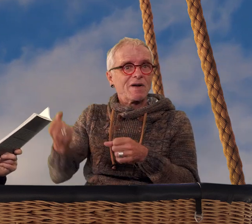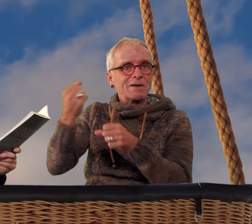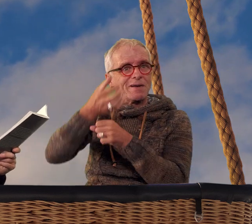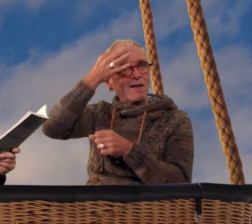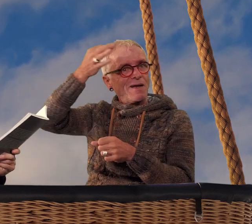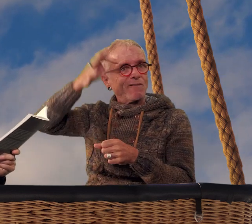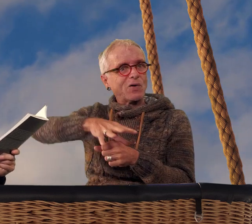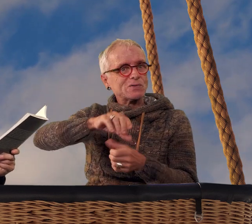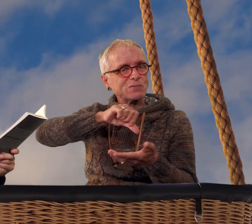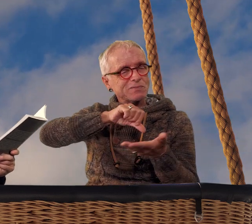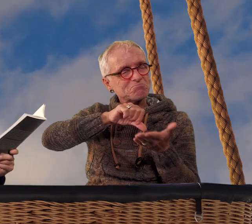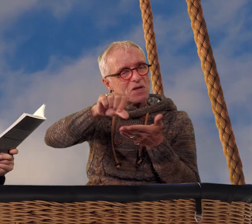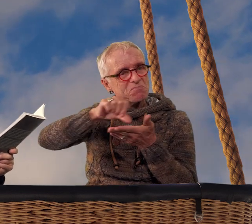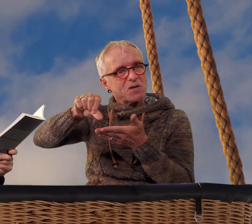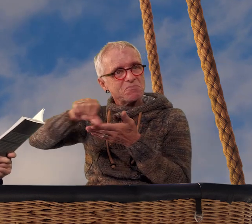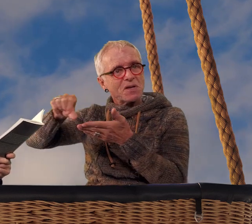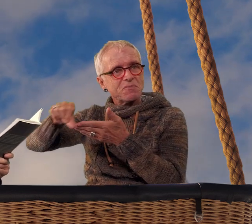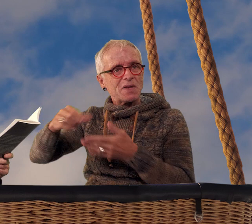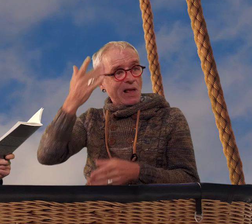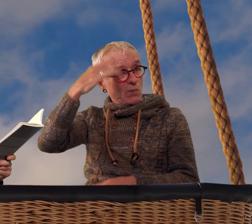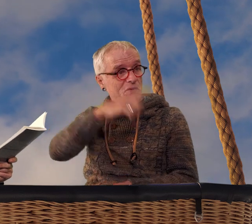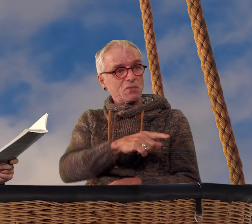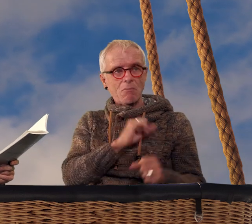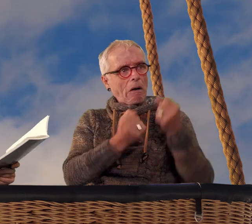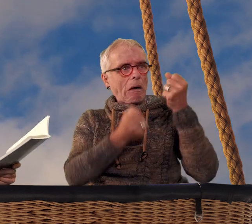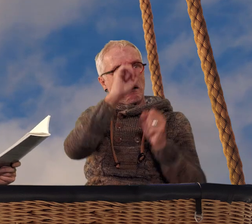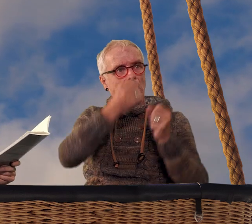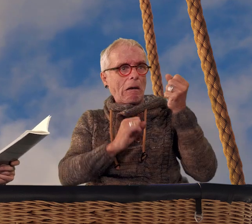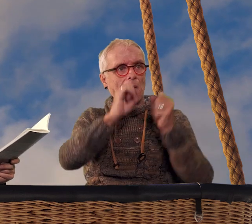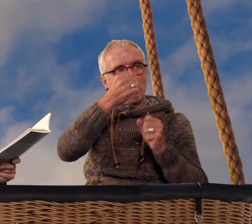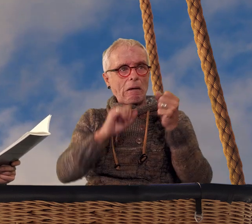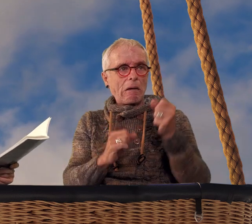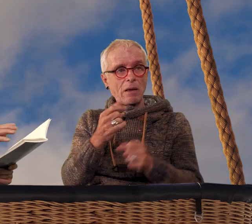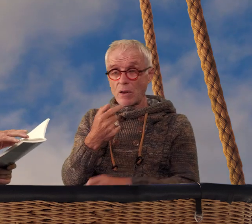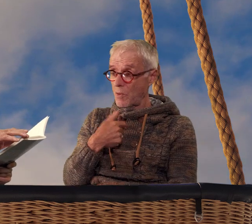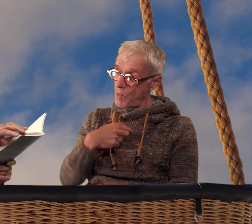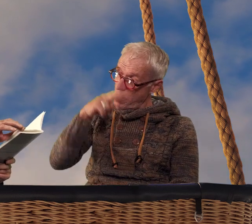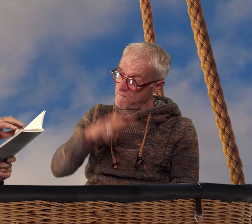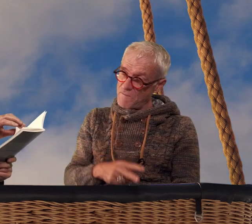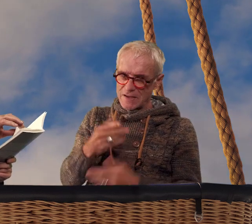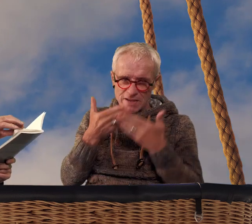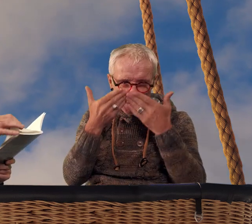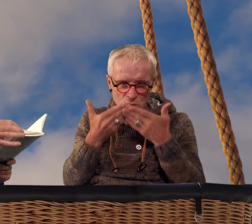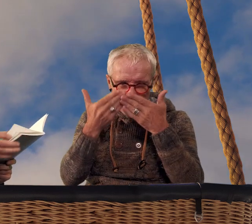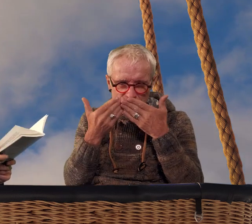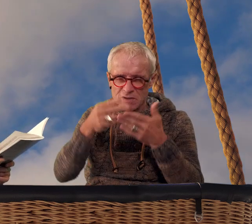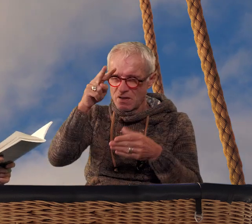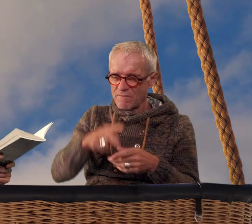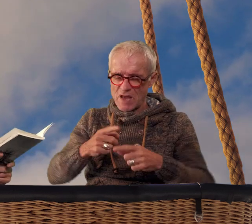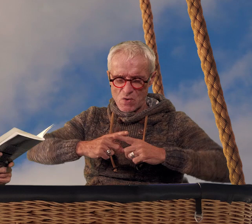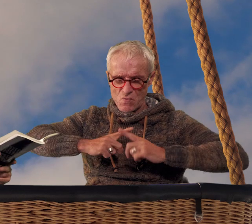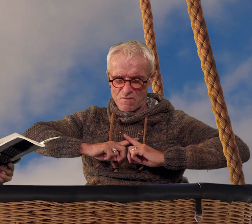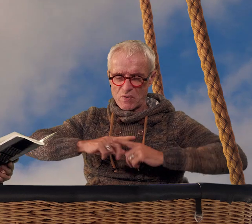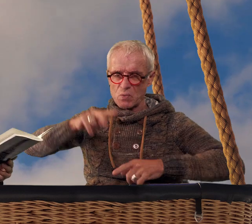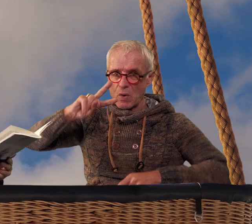L'inconnu me parut alors en proie à une certaine agitation. « Moi, monsieur, reprit-il, j'ai étudié et je me suis